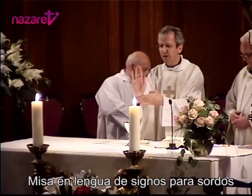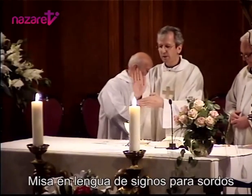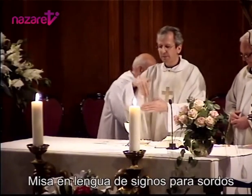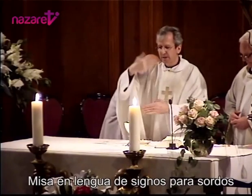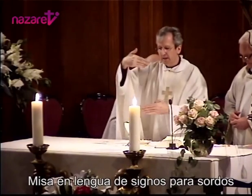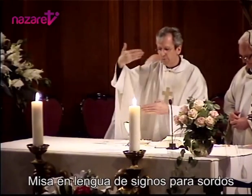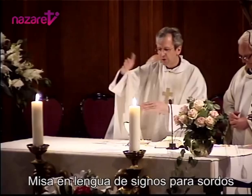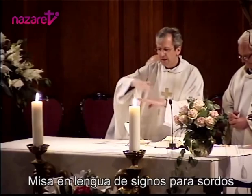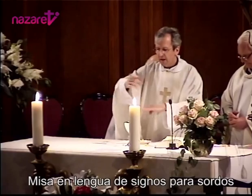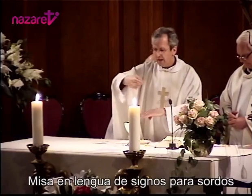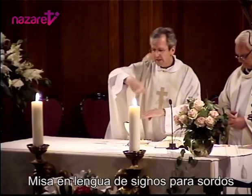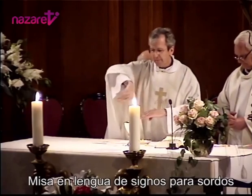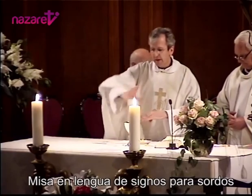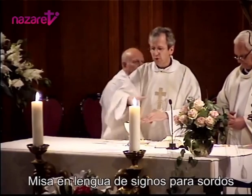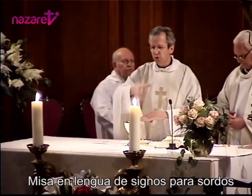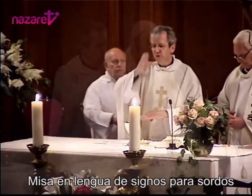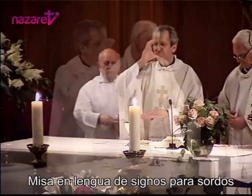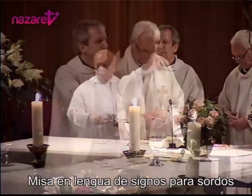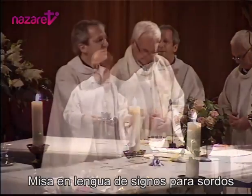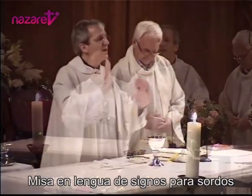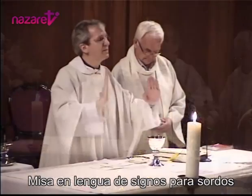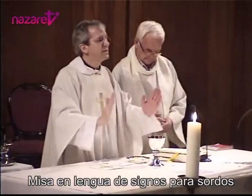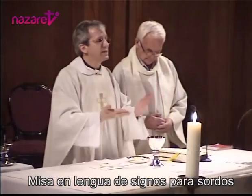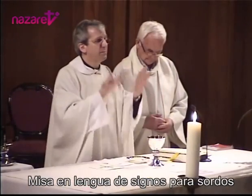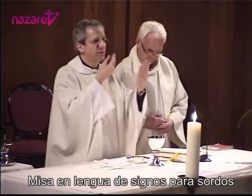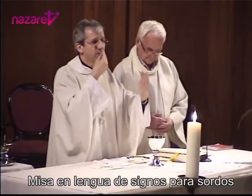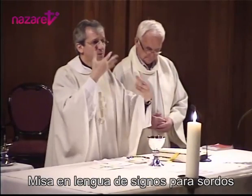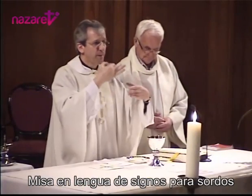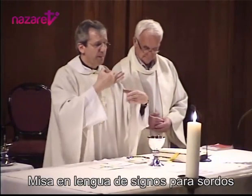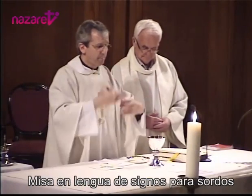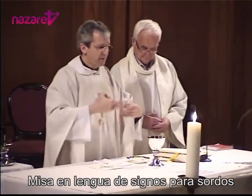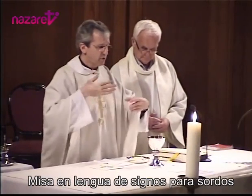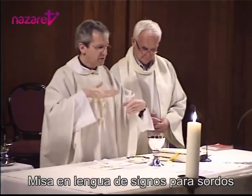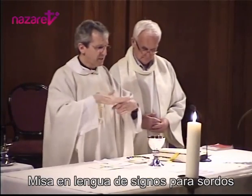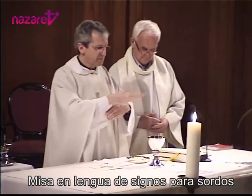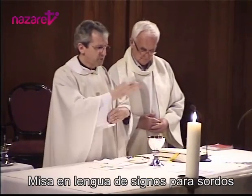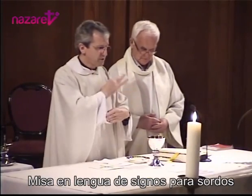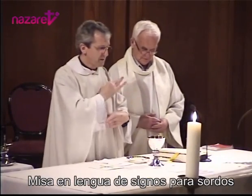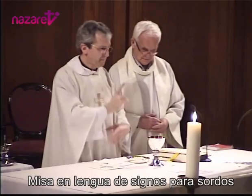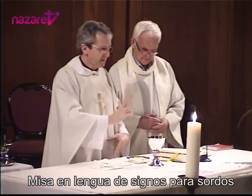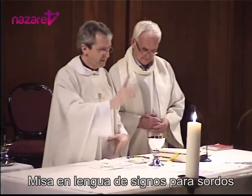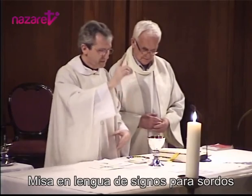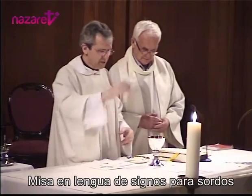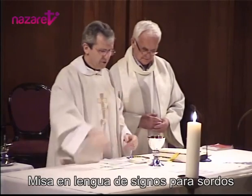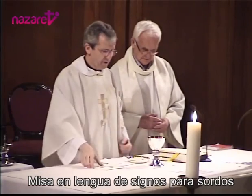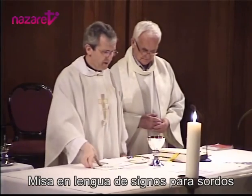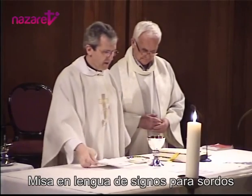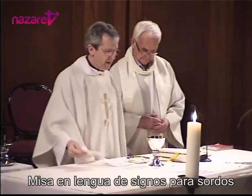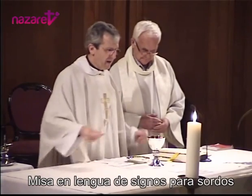te presentamos. Él será para nosotros bebida de salvación. Bendito seas por siempre, Señor.